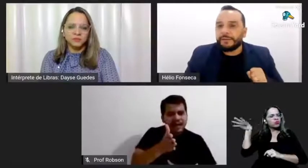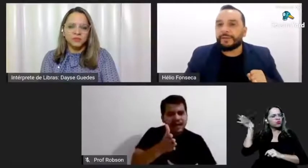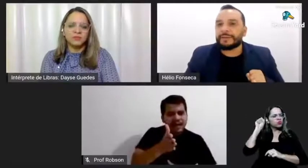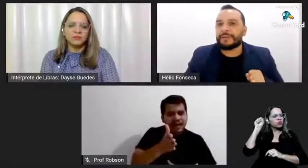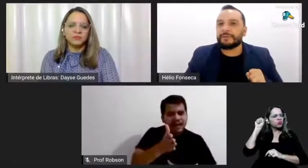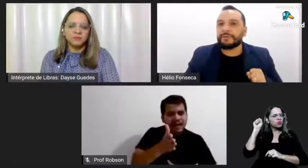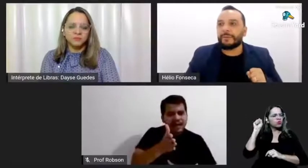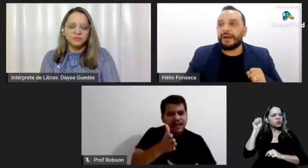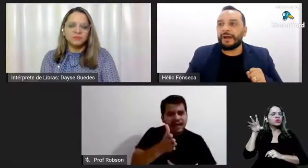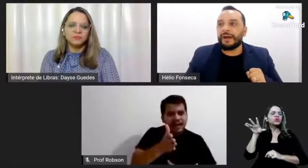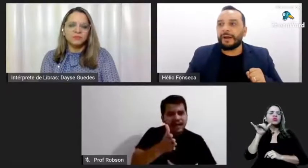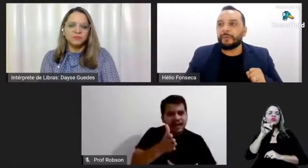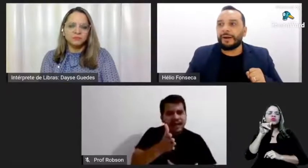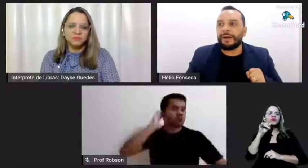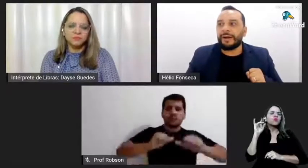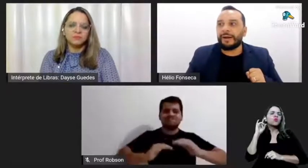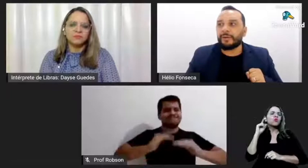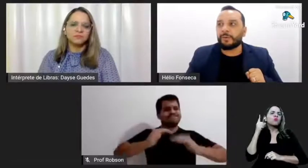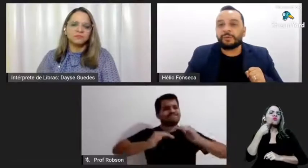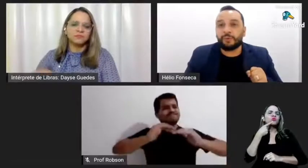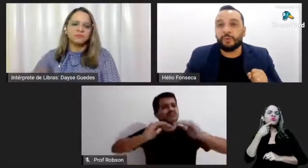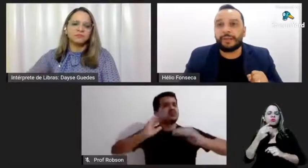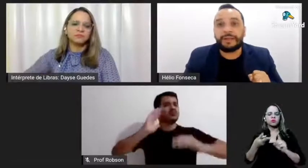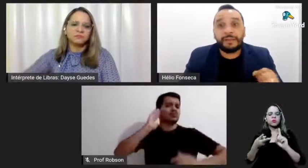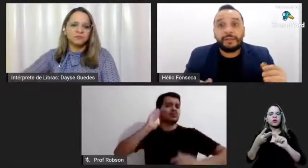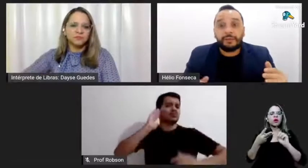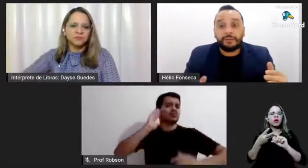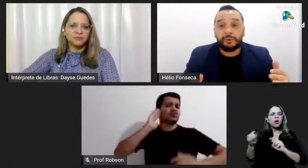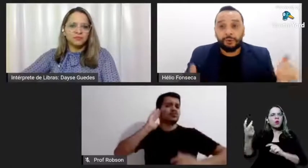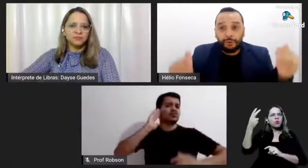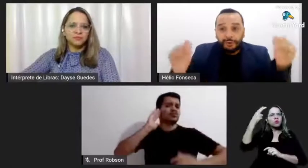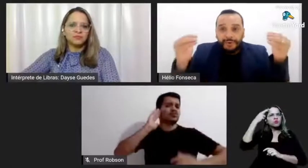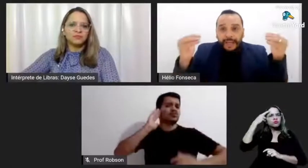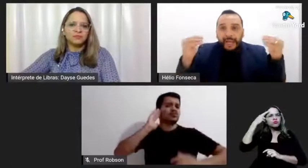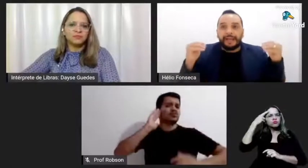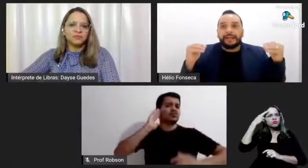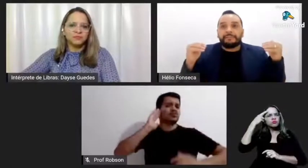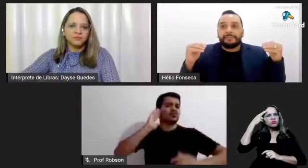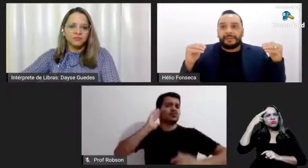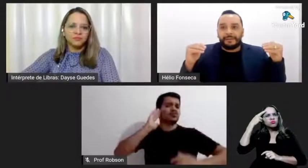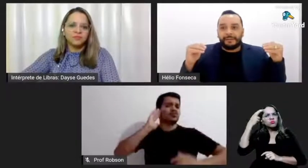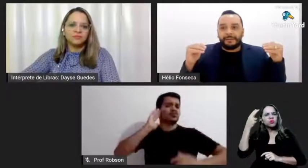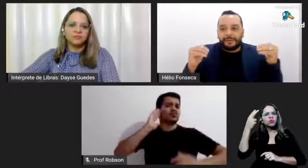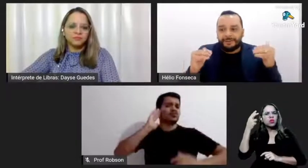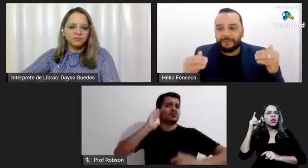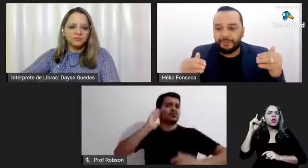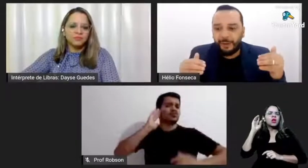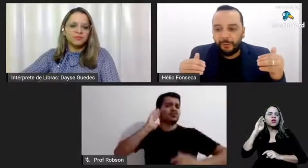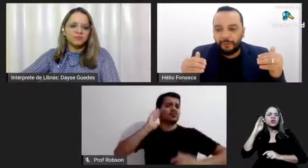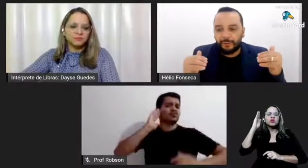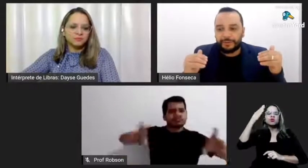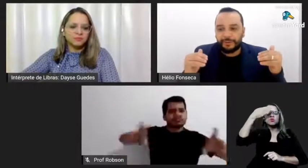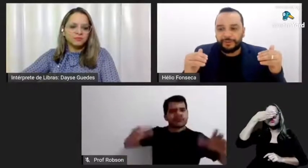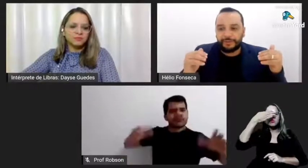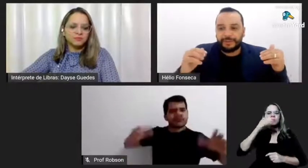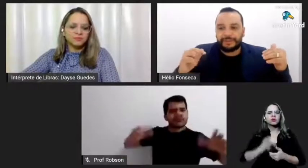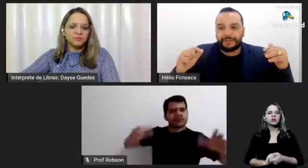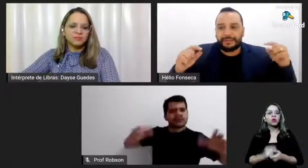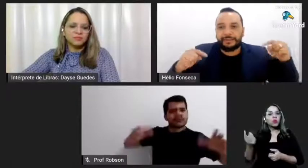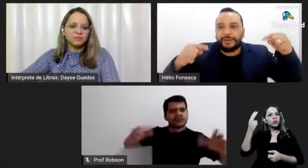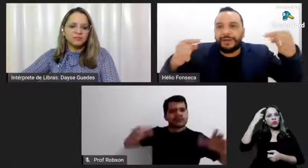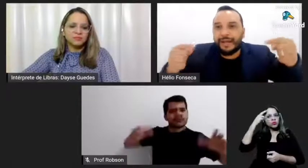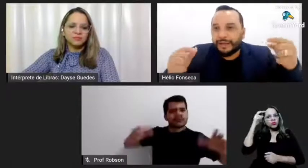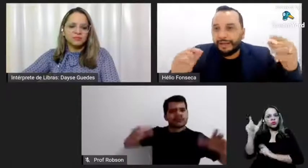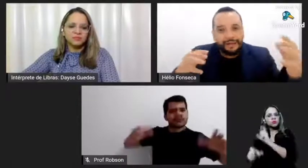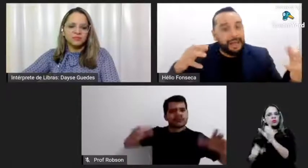surda, nós temos uma cultura surdo-cega, nós temos uma cultura de pessoas